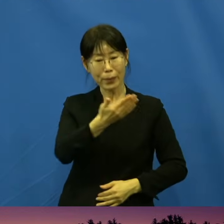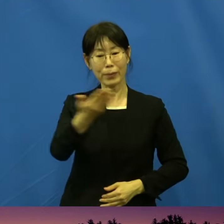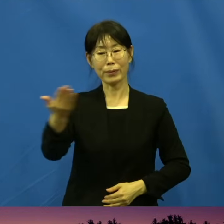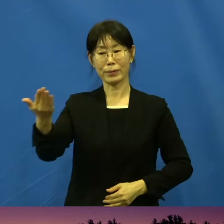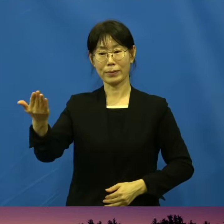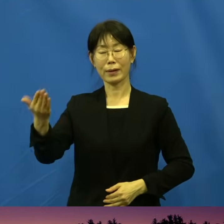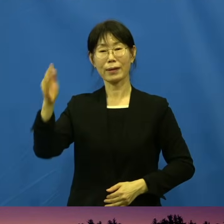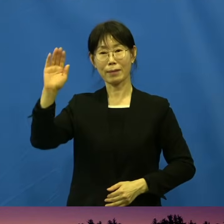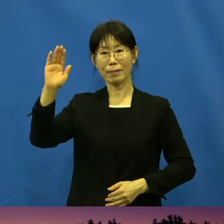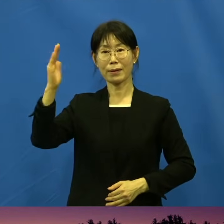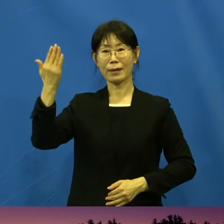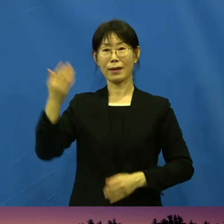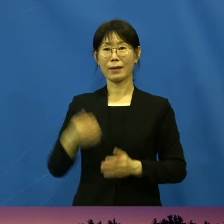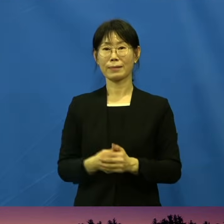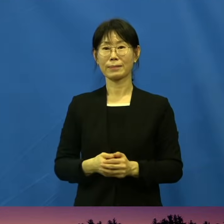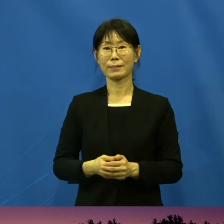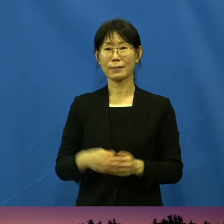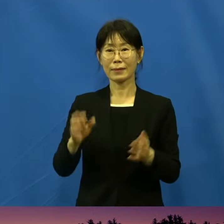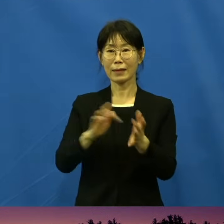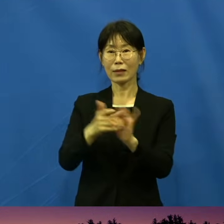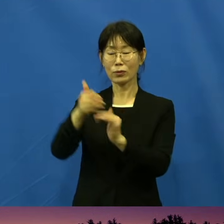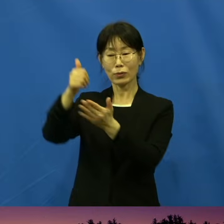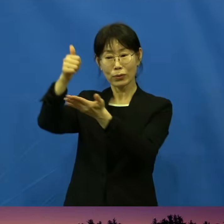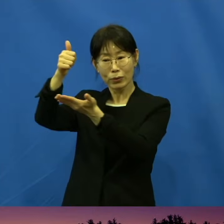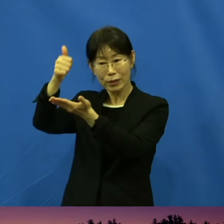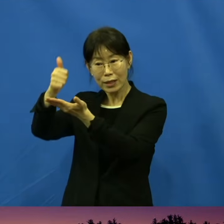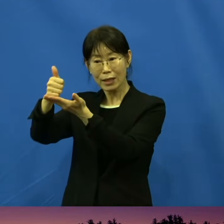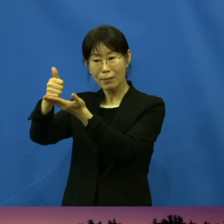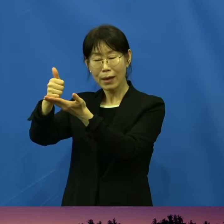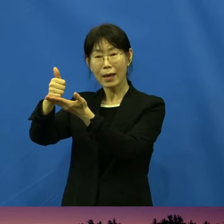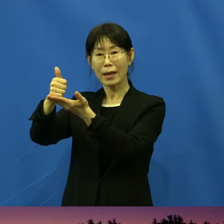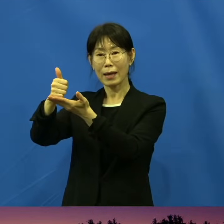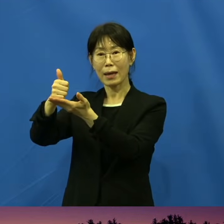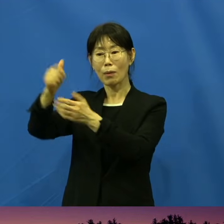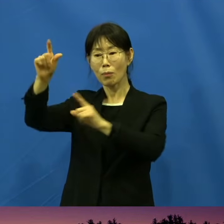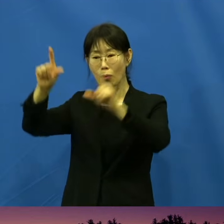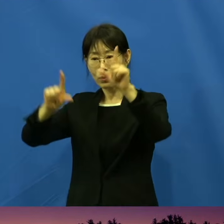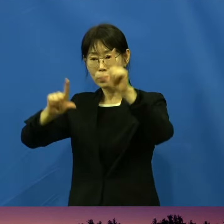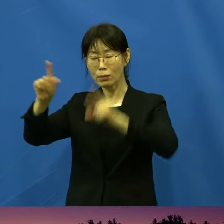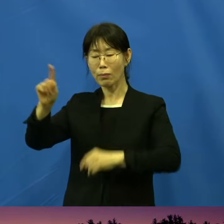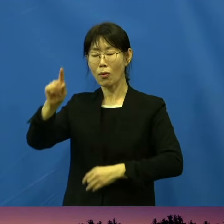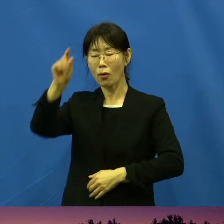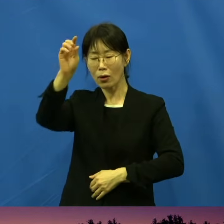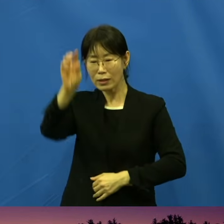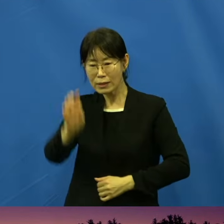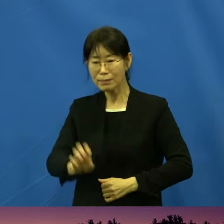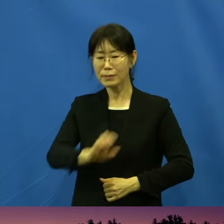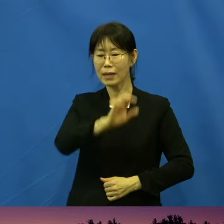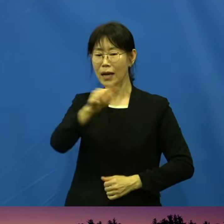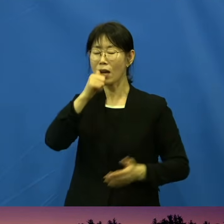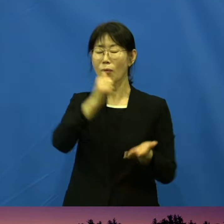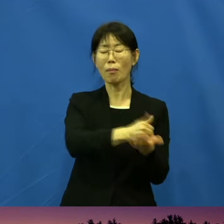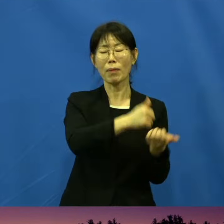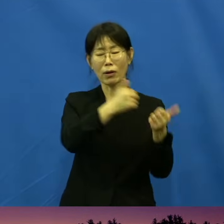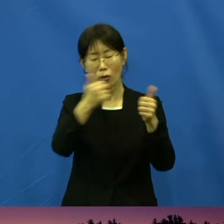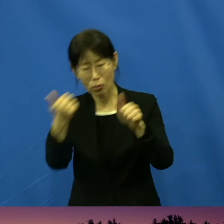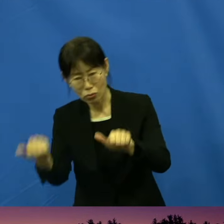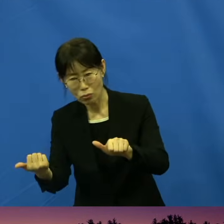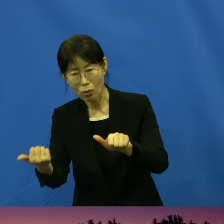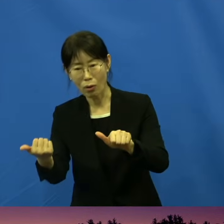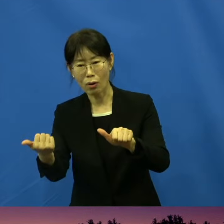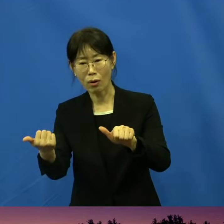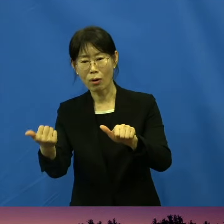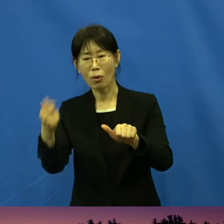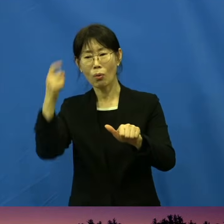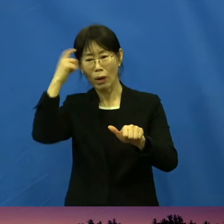그리고 그분의 최고의 모습은 많은 사람을 위하여 자기 목숨을 내어놓으신 분, 섬기러 오신 그리스도.